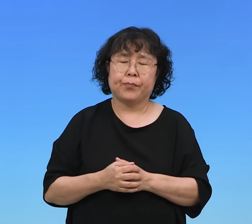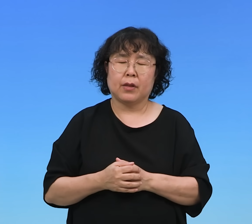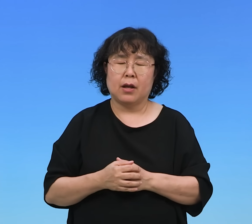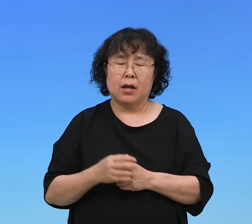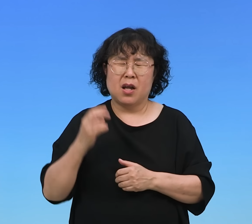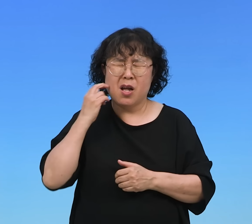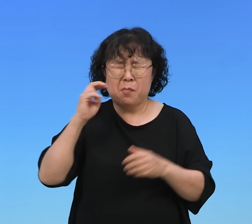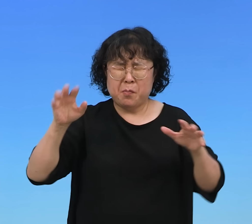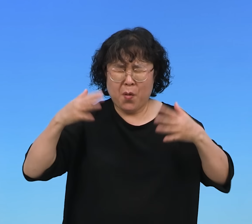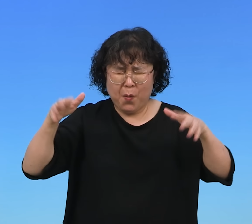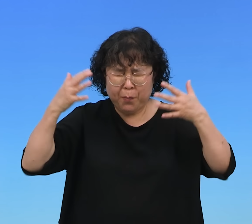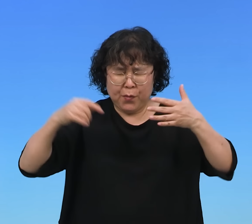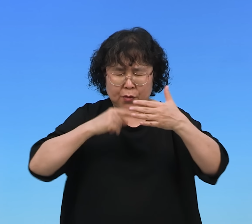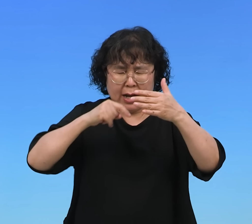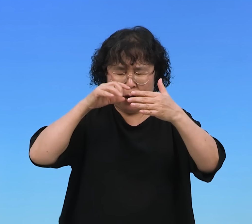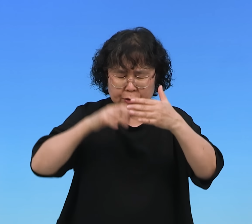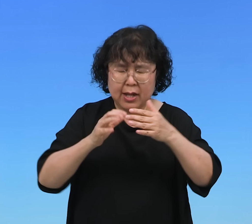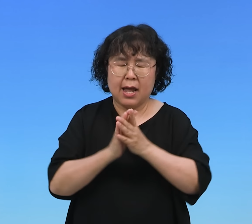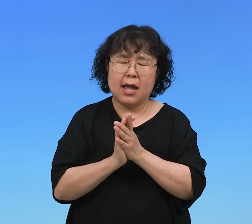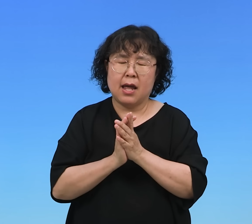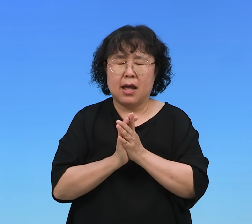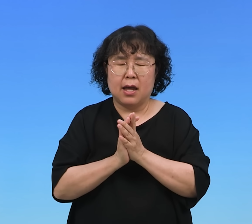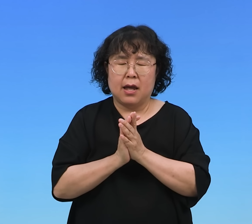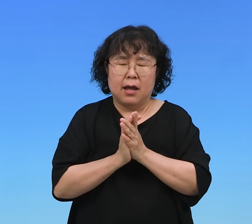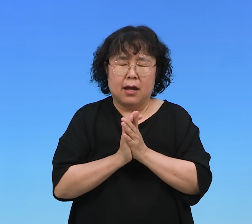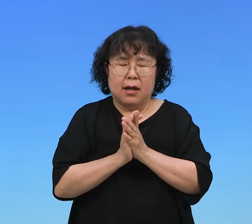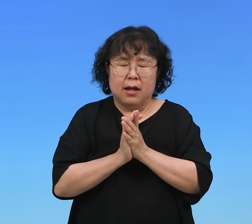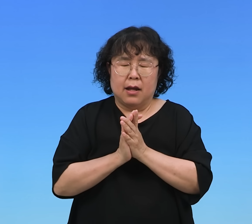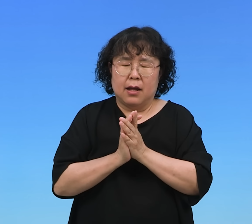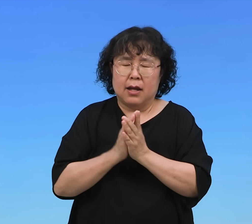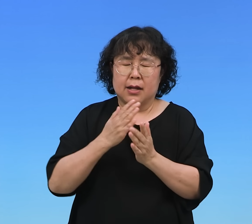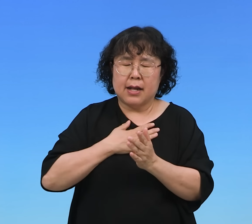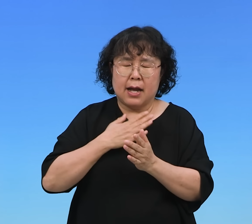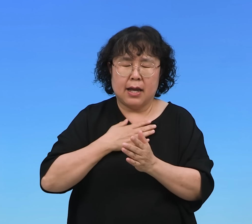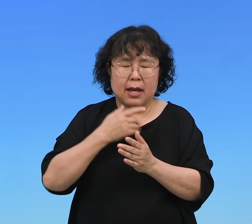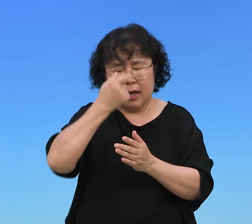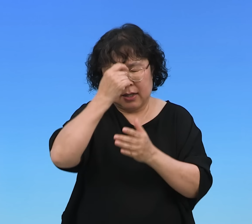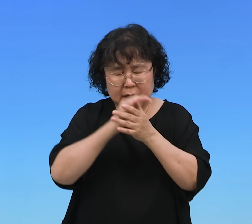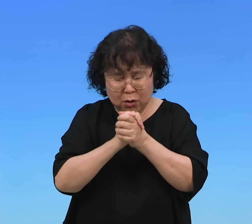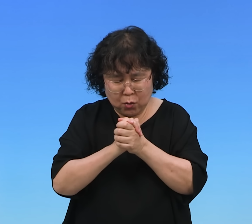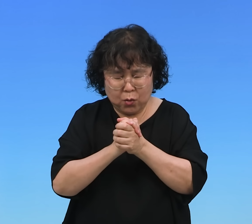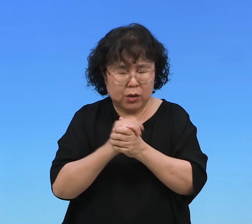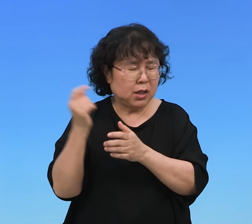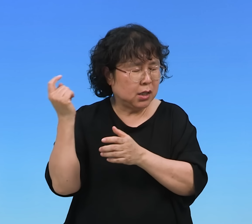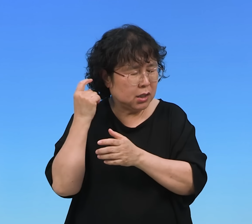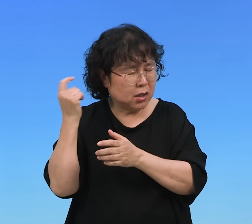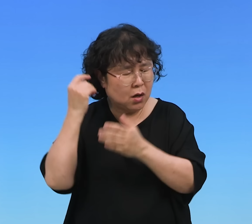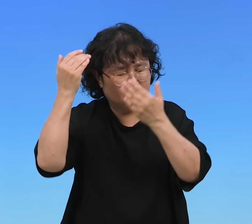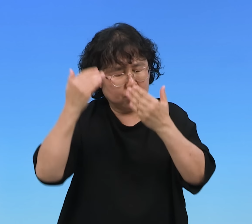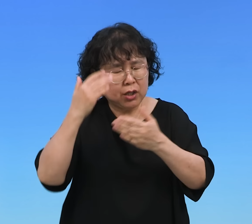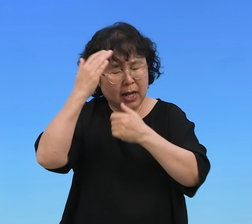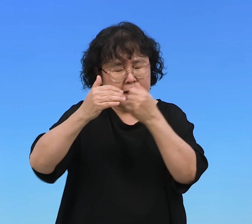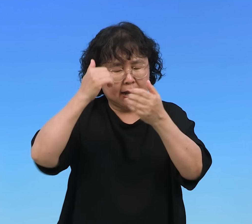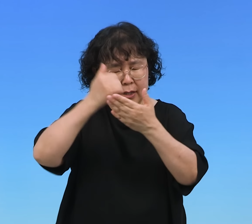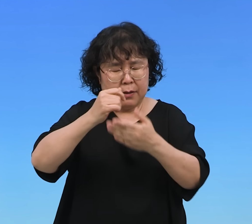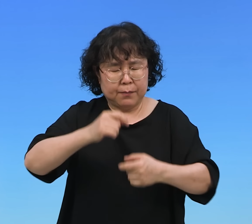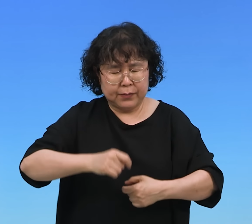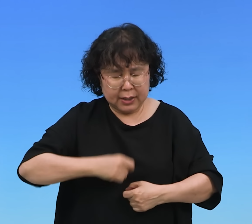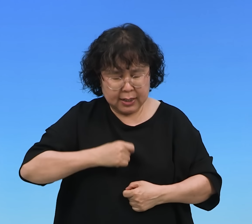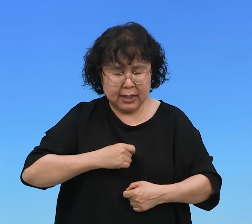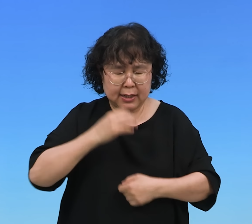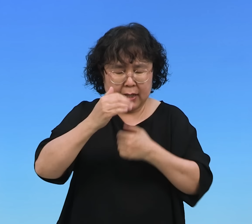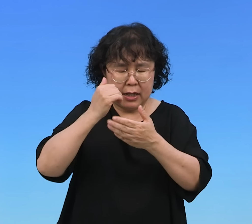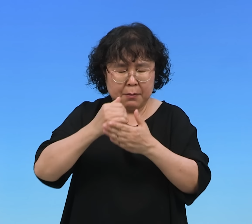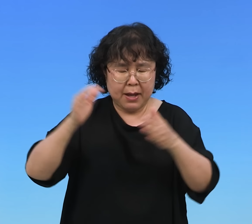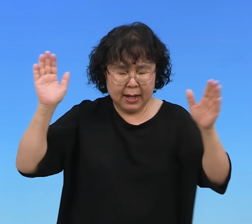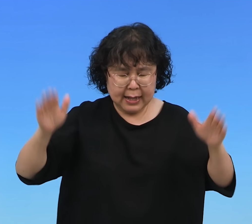가운데 내 뜻을 내시는 주님, 우리의 기도를 들으시는 주님, 우리가 그런 신실하신 주님 날개